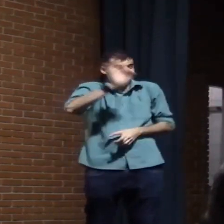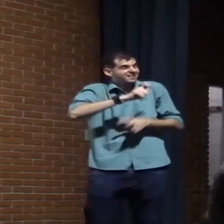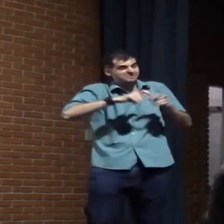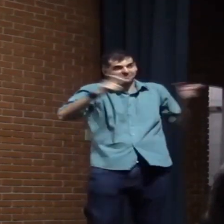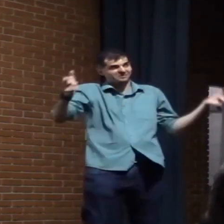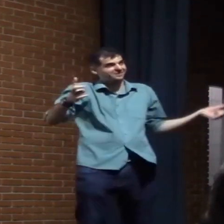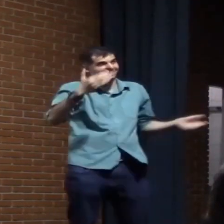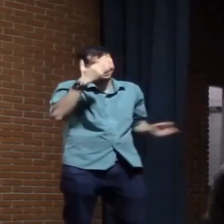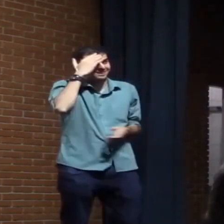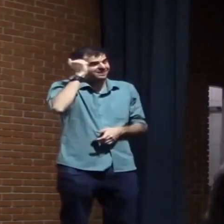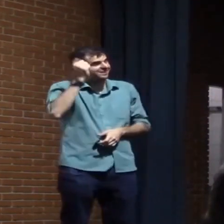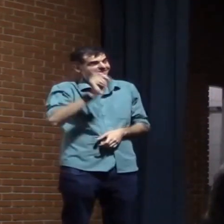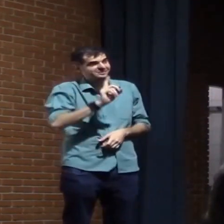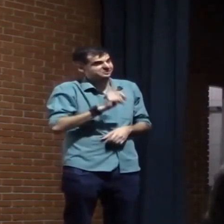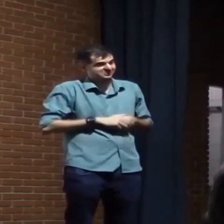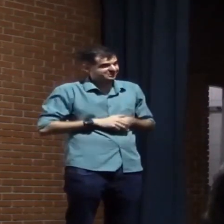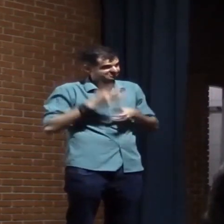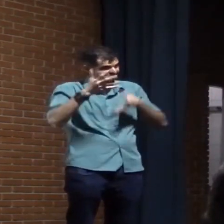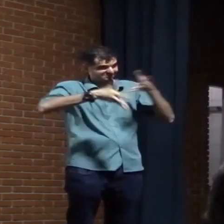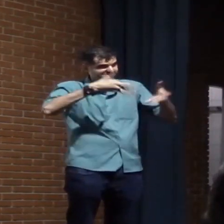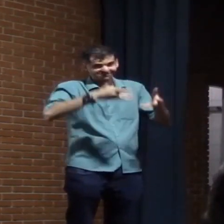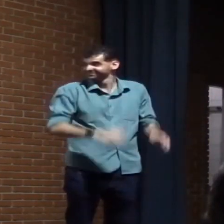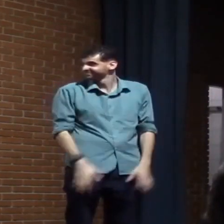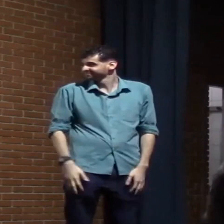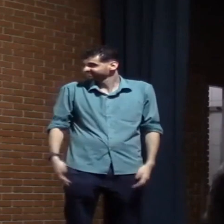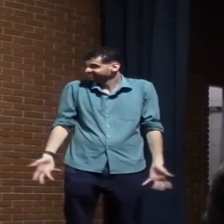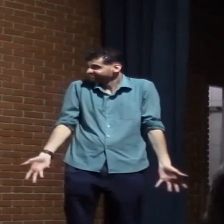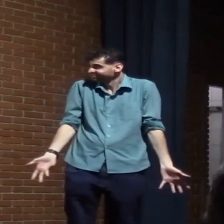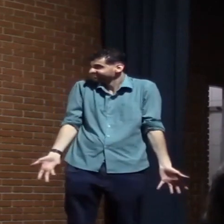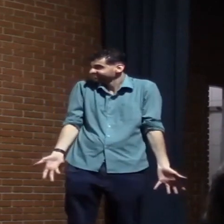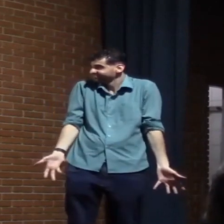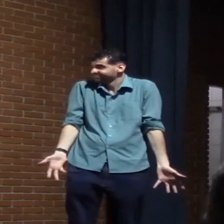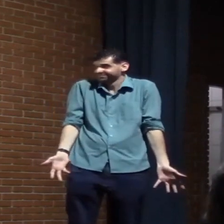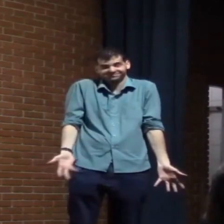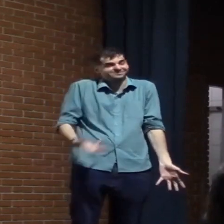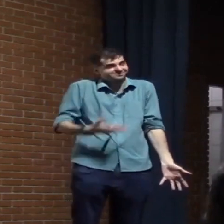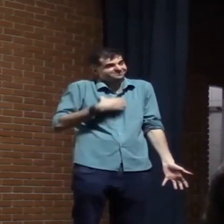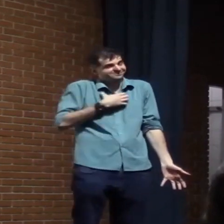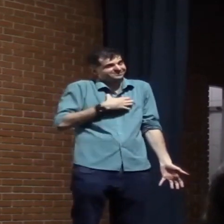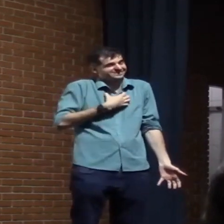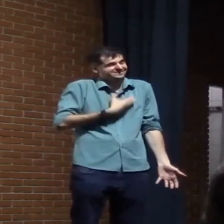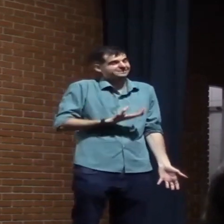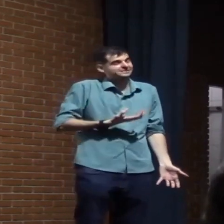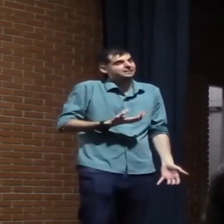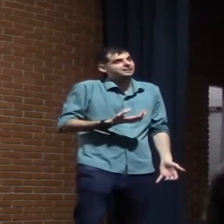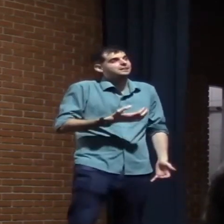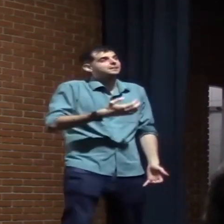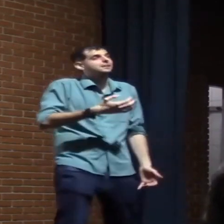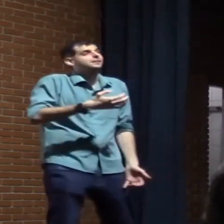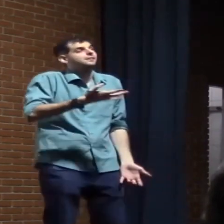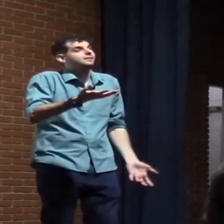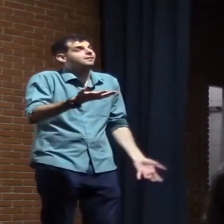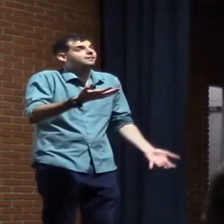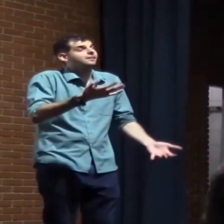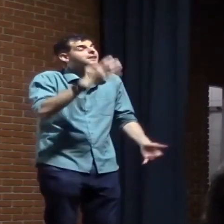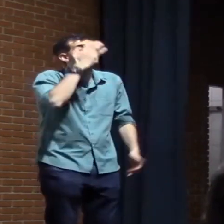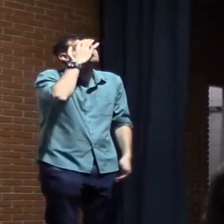saúde? A maioria, a porcentagem não tem intérprete. Mais de 26% é igual a intérprete e não tem